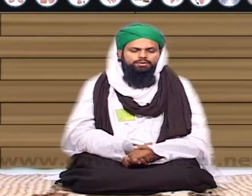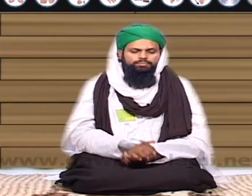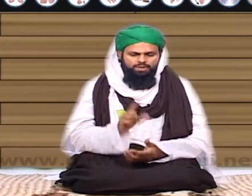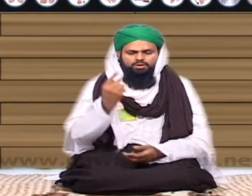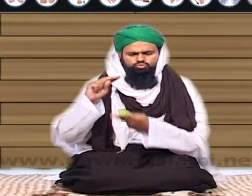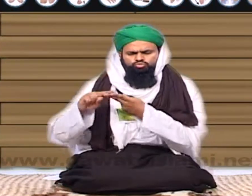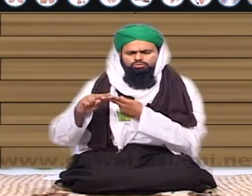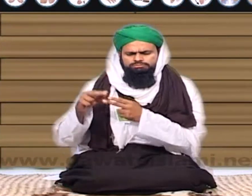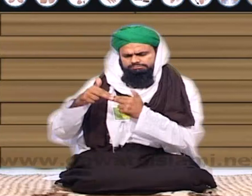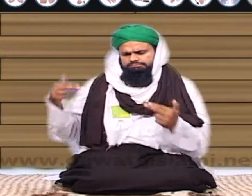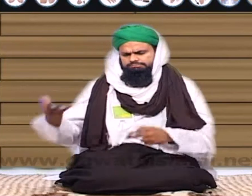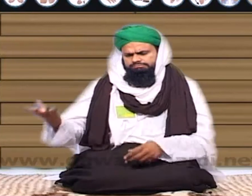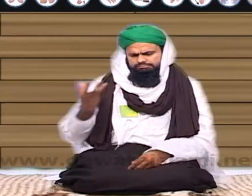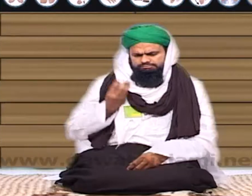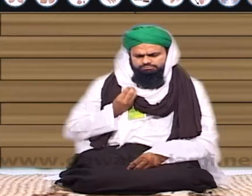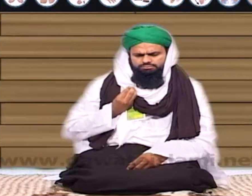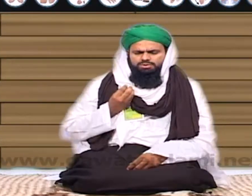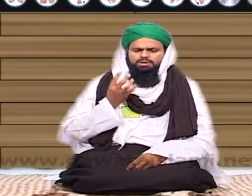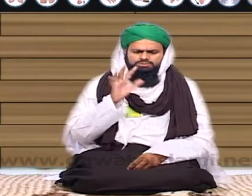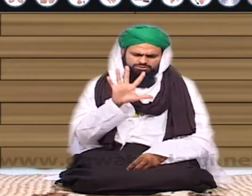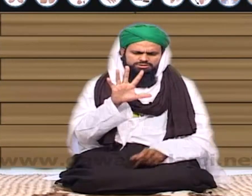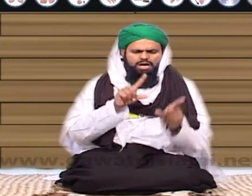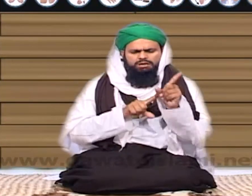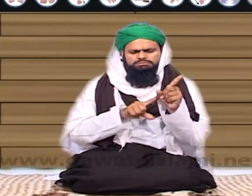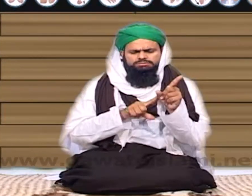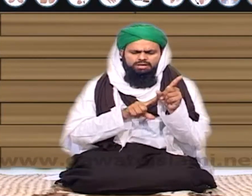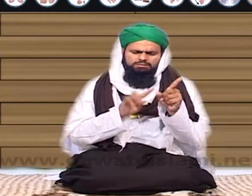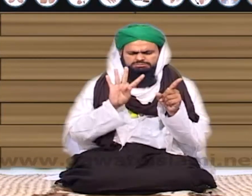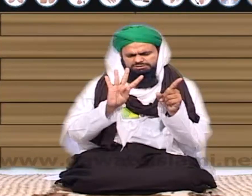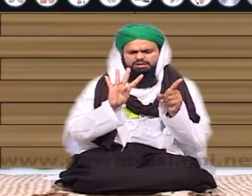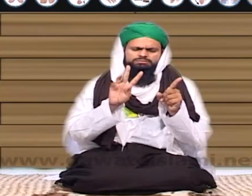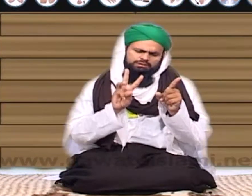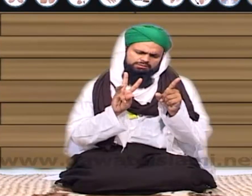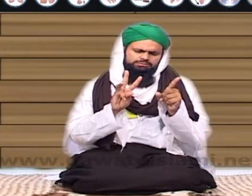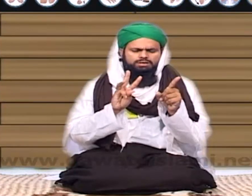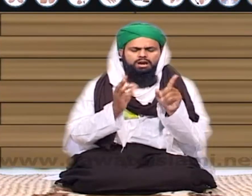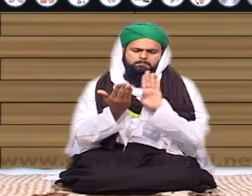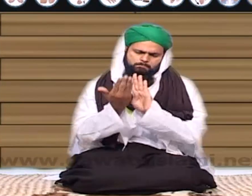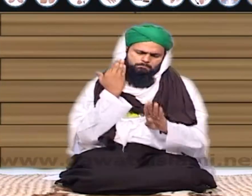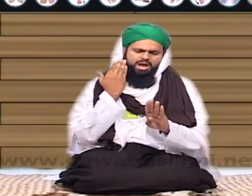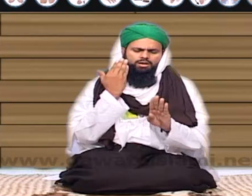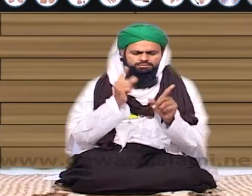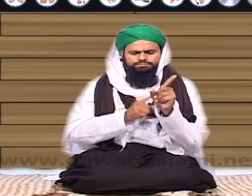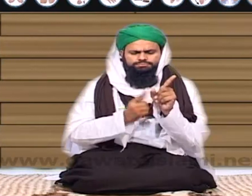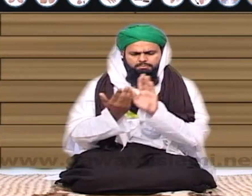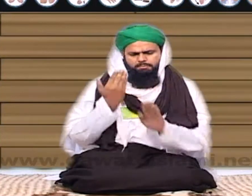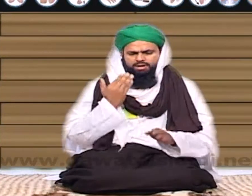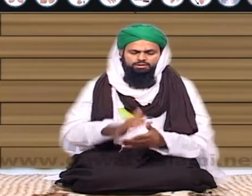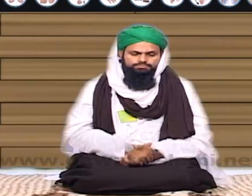یہ کلری کے ایک دوست نے مجھے بتایا تھا، اور یہ 2-3 سال یا 4 سال پرانا واقعہ ہے، یہی کے قبرستان میں، غالباً میوا شاہ کے